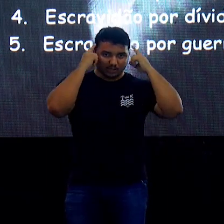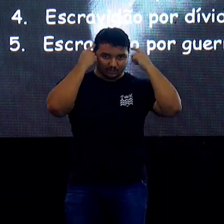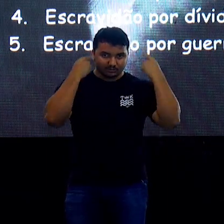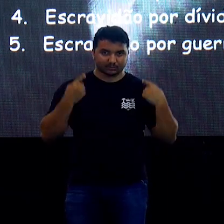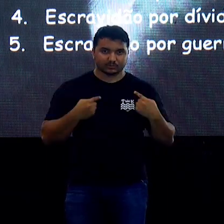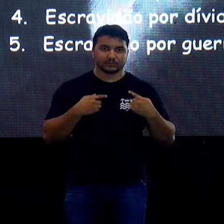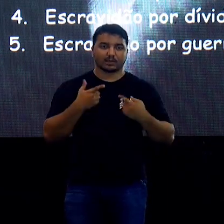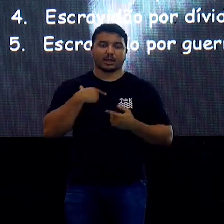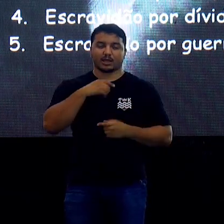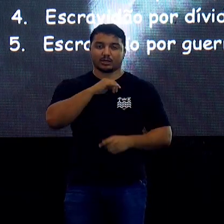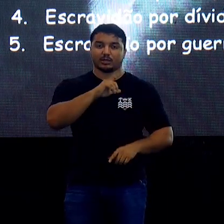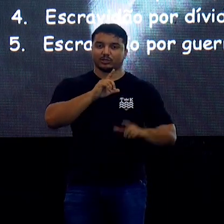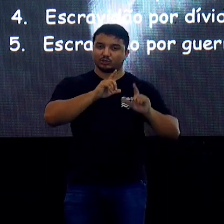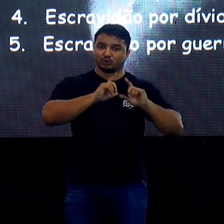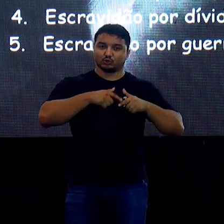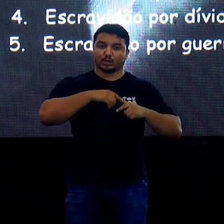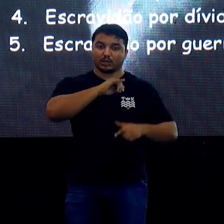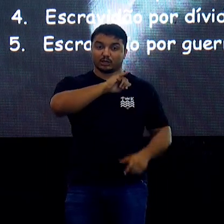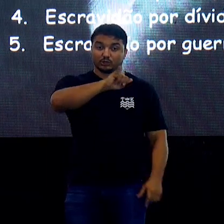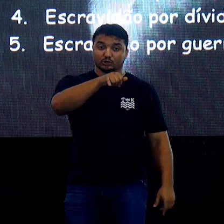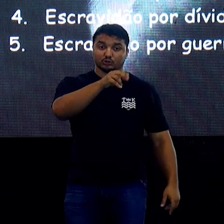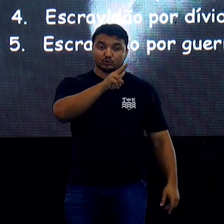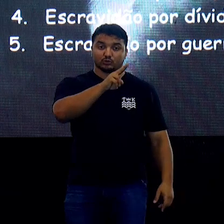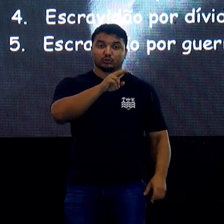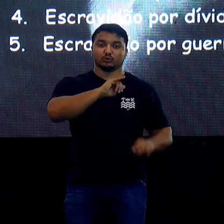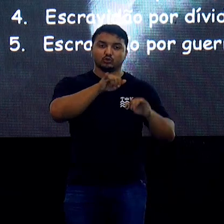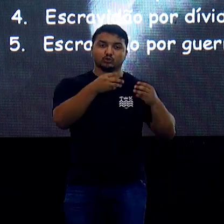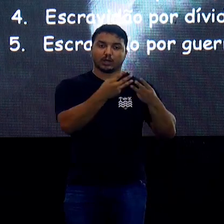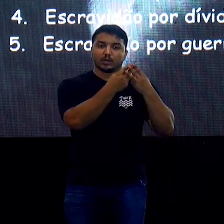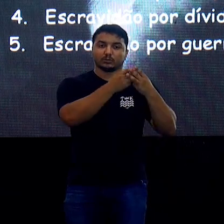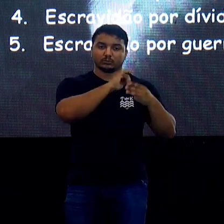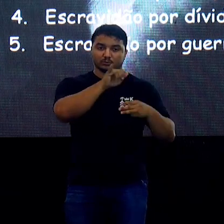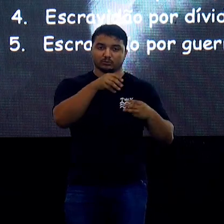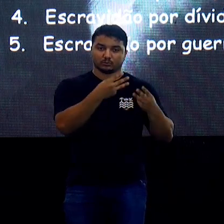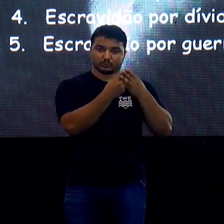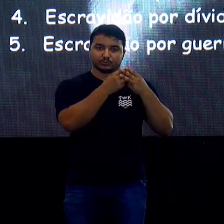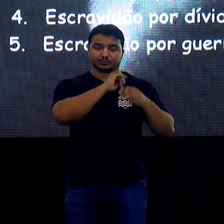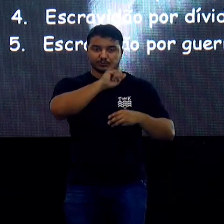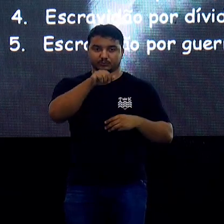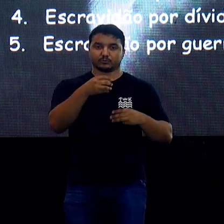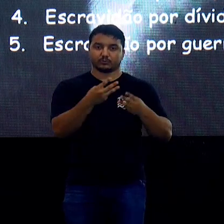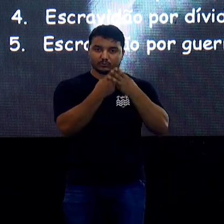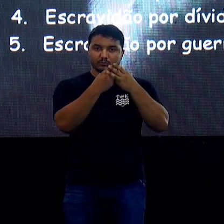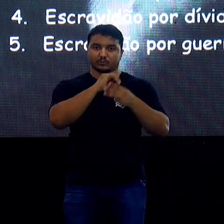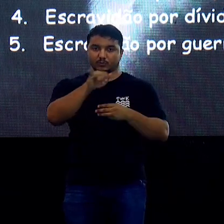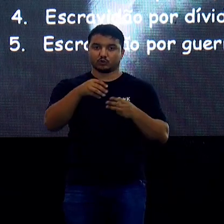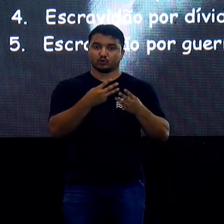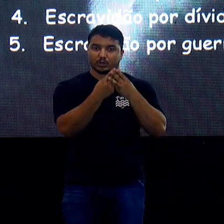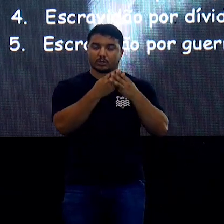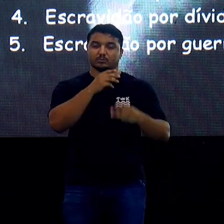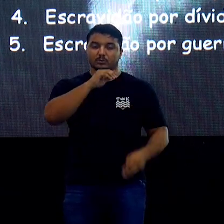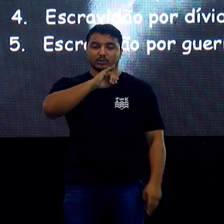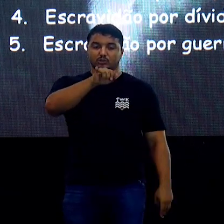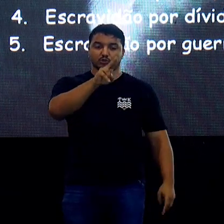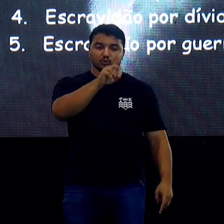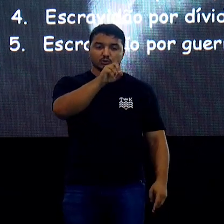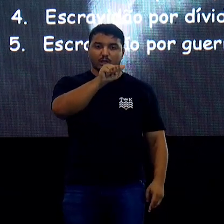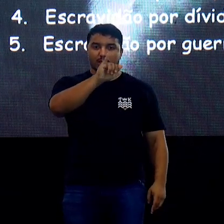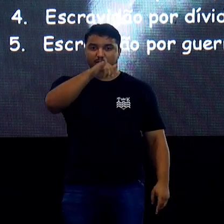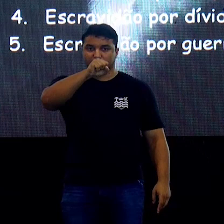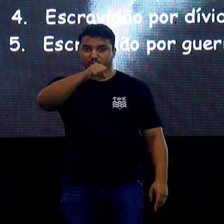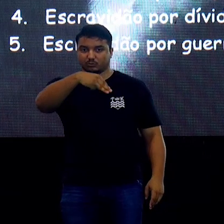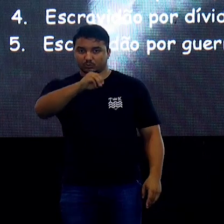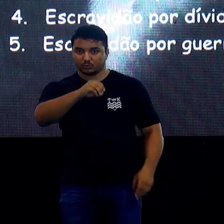Cristo era judeu. Cristo veio para os judeus. Só que os judeus não os